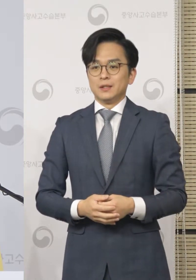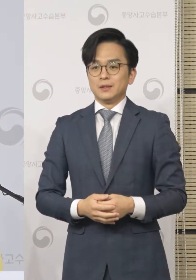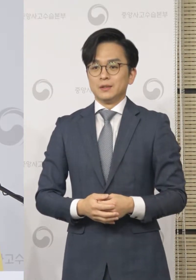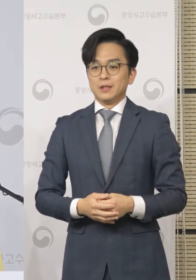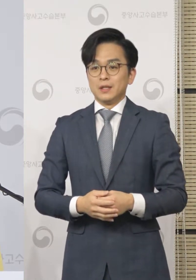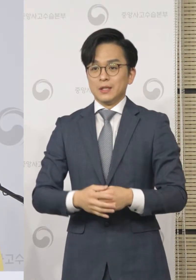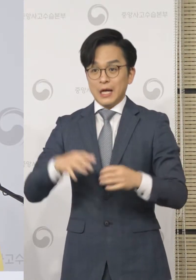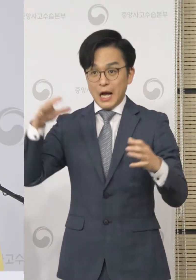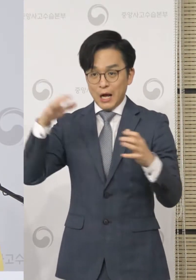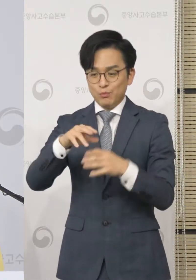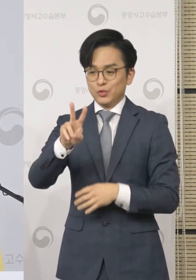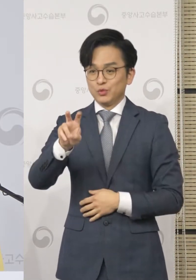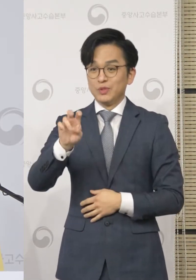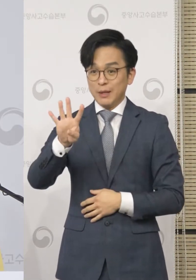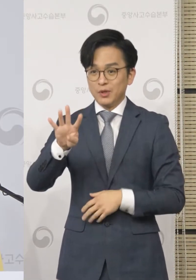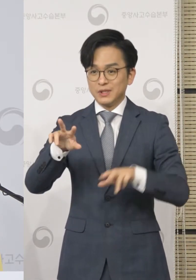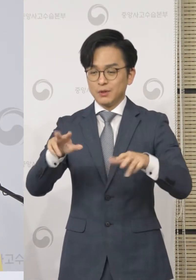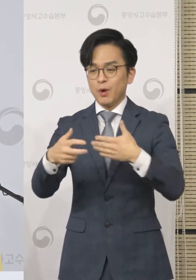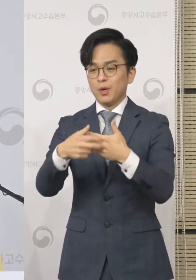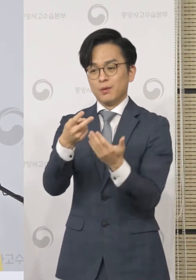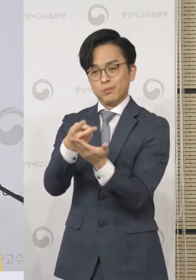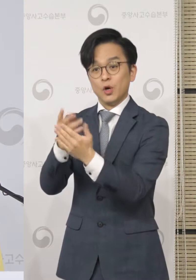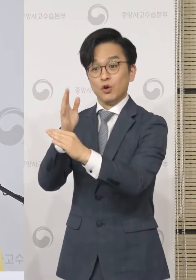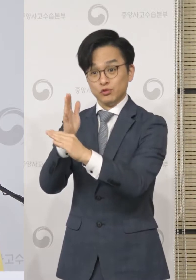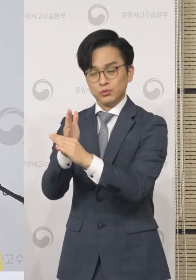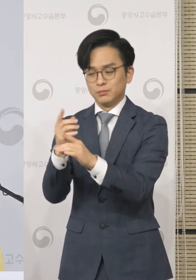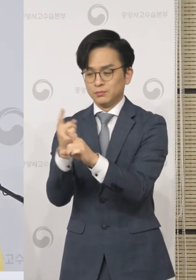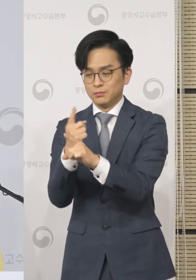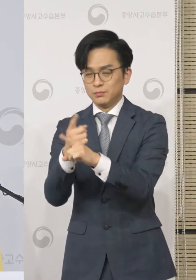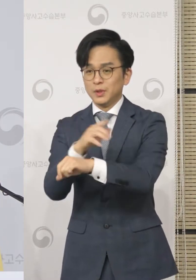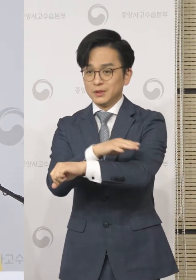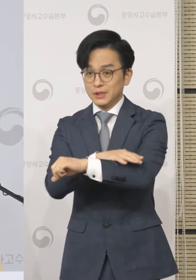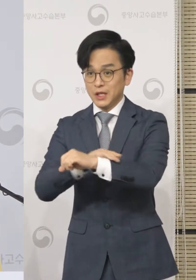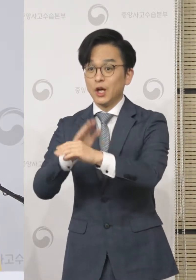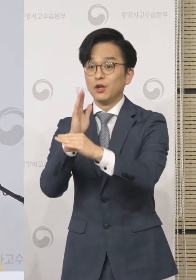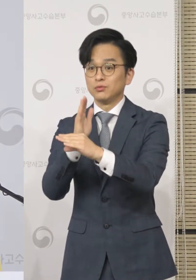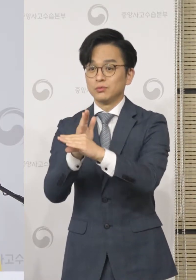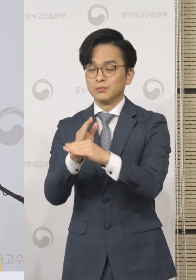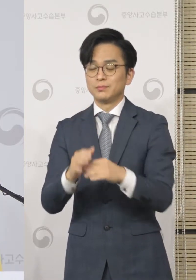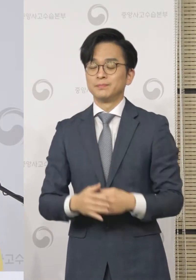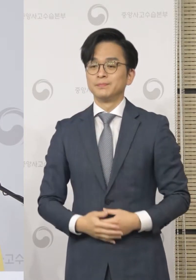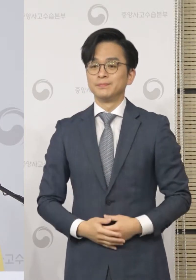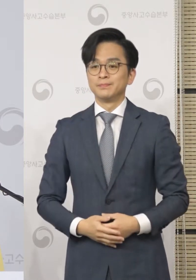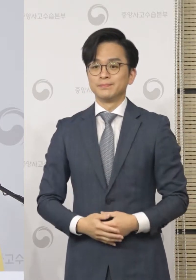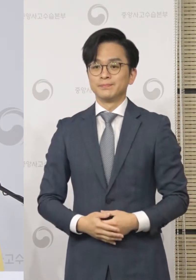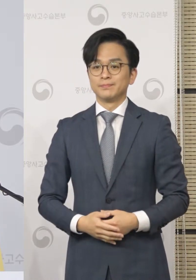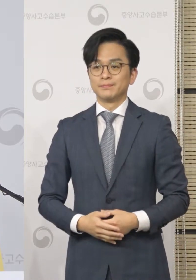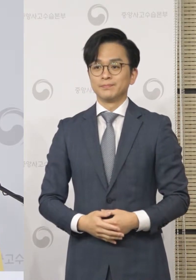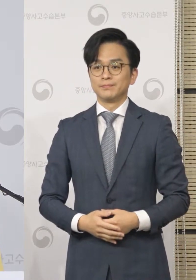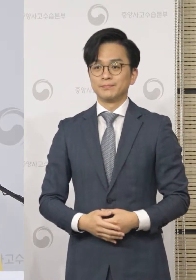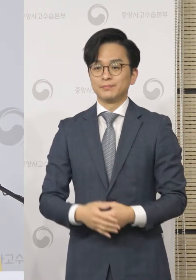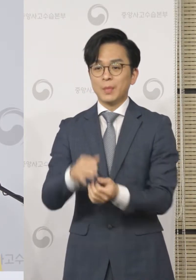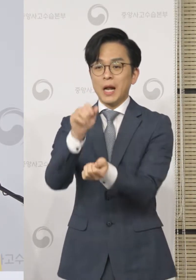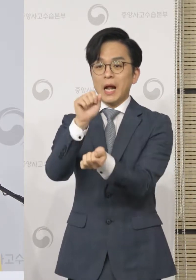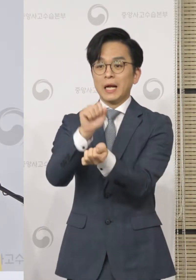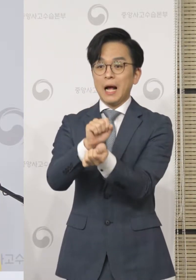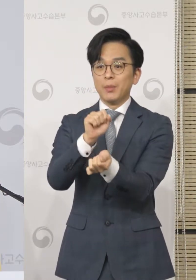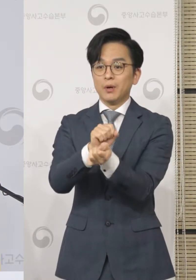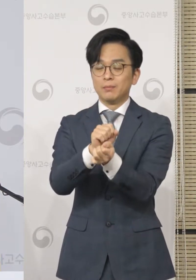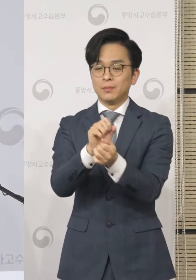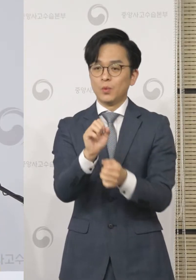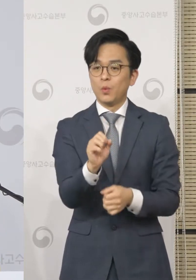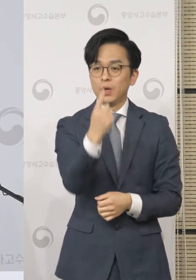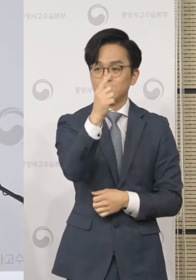24명은 병원에서 치료를 받고 있으며 모두 양호한 상태로 안정적으로 관리되고 있습니다. 점차 감염